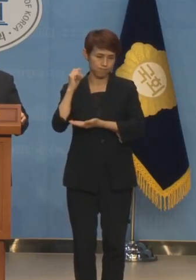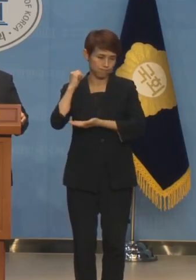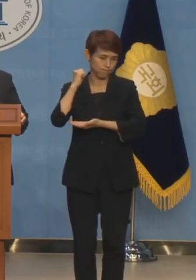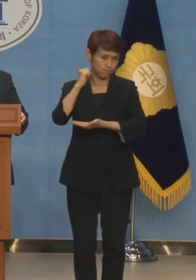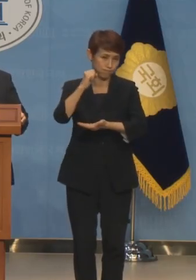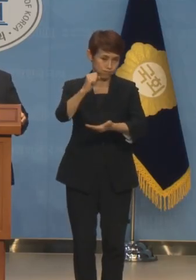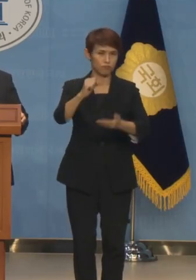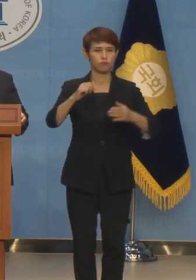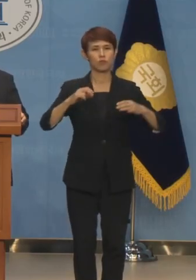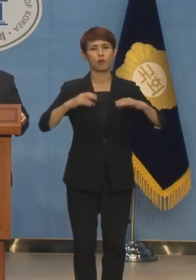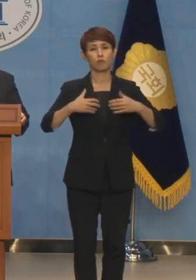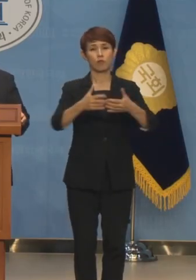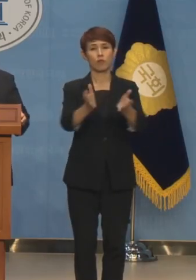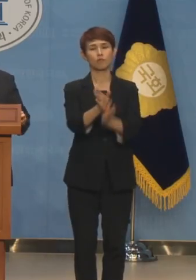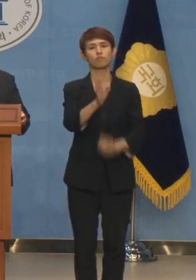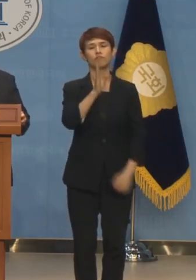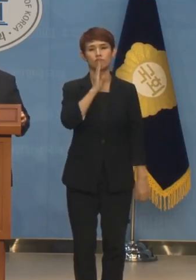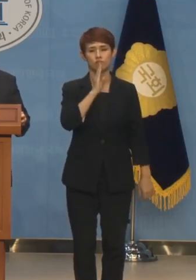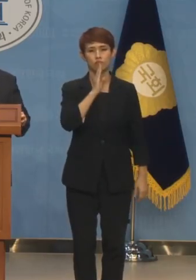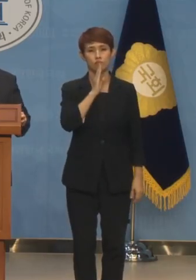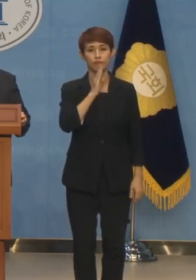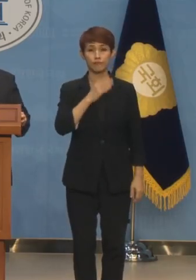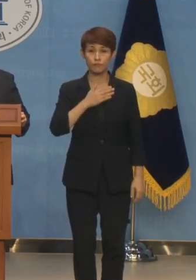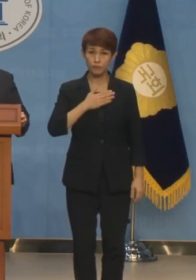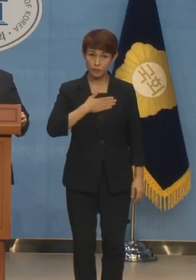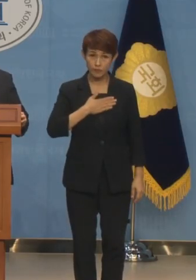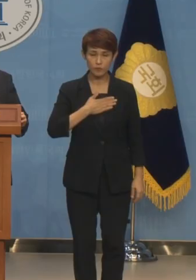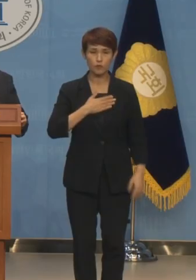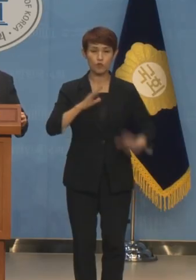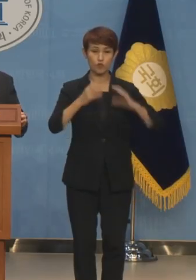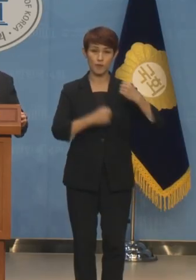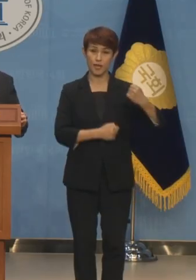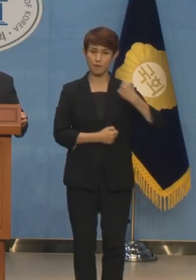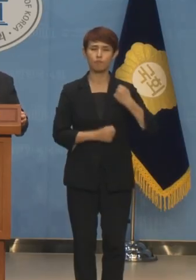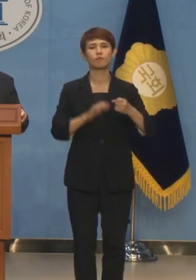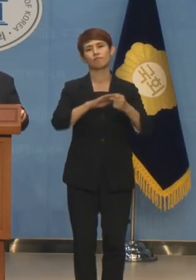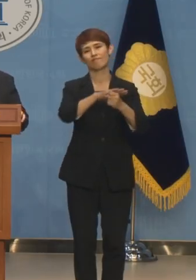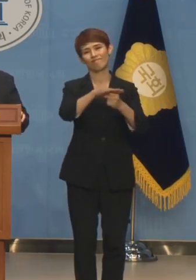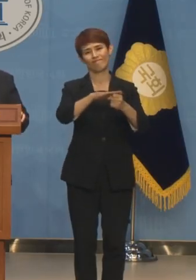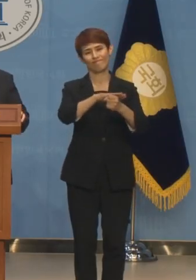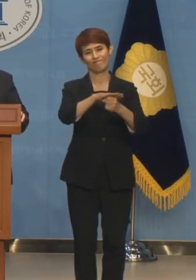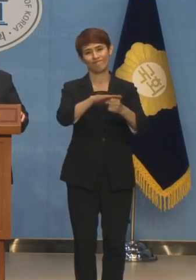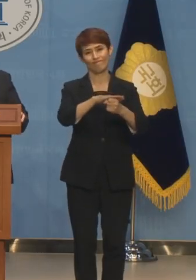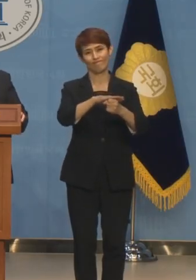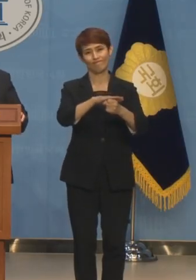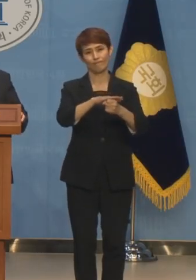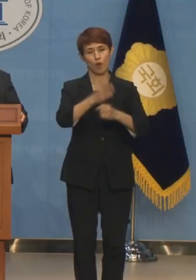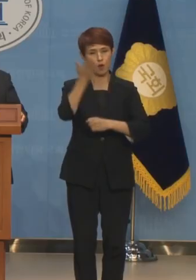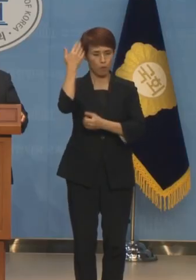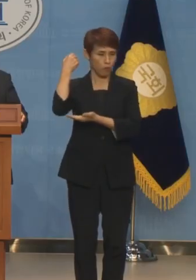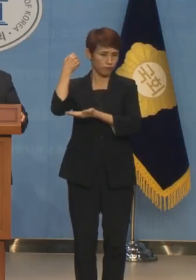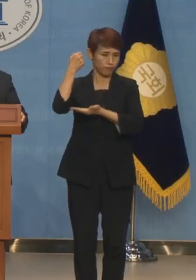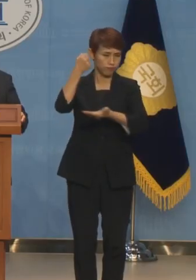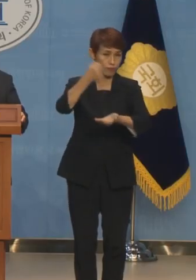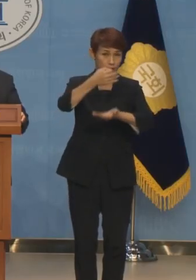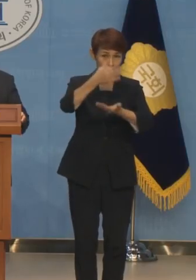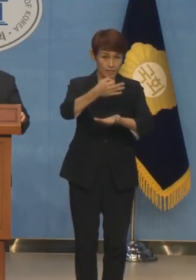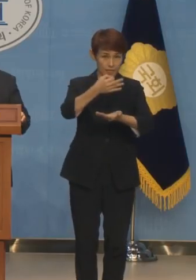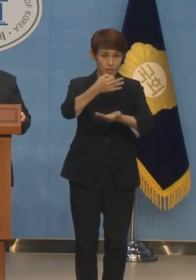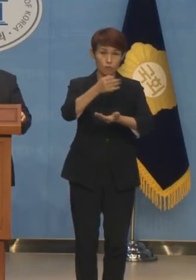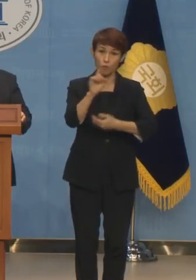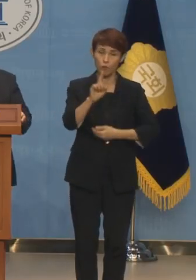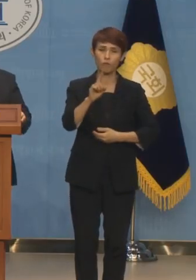자랑스러운 정당입니다. 저는 이런 국민의힘을 사랑합니다. 보수의 가치는 안정과